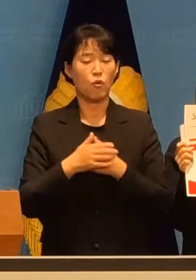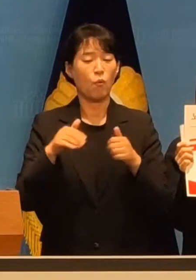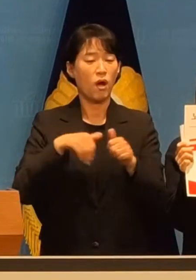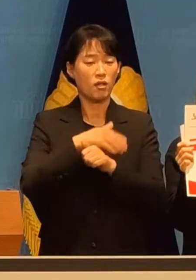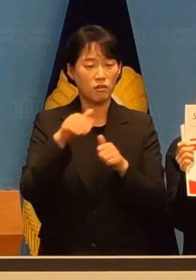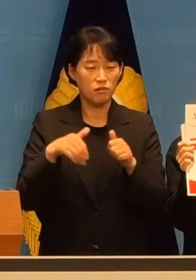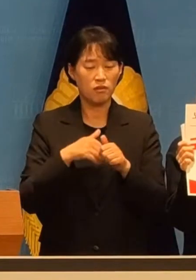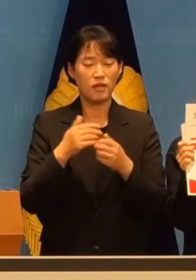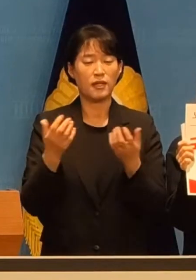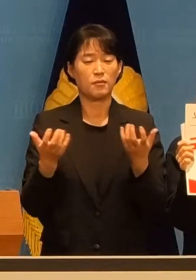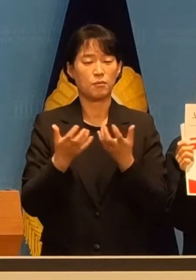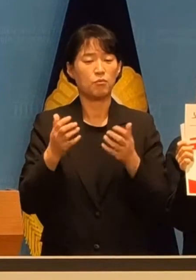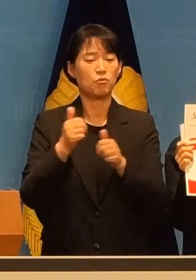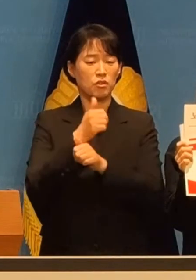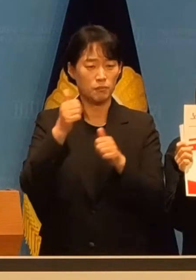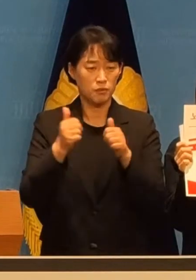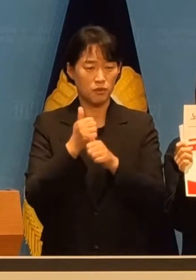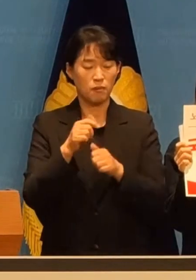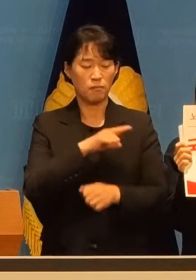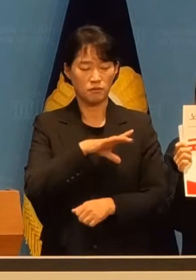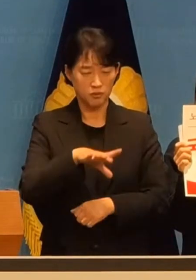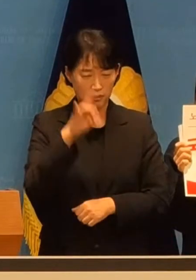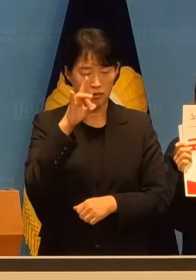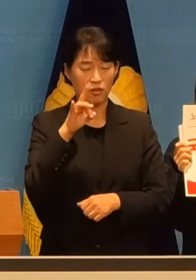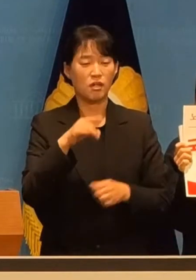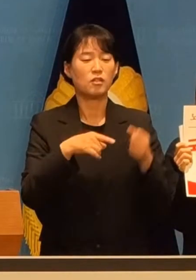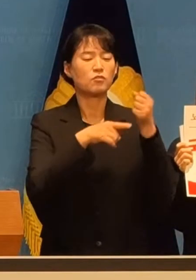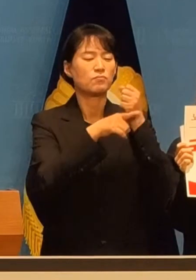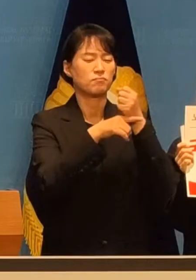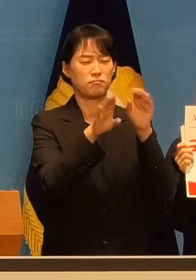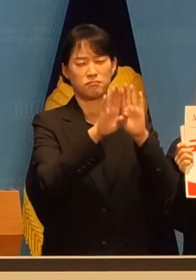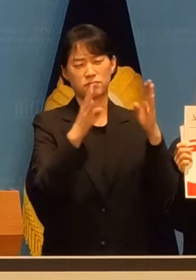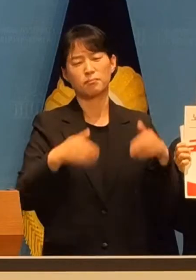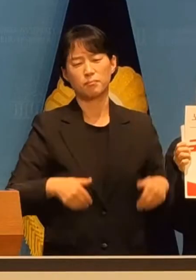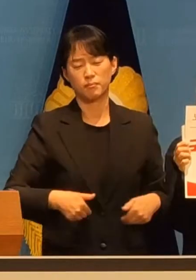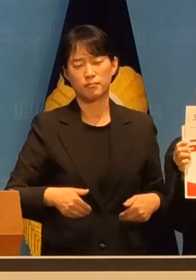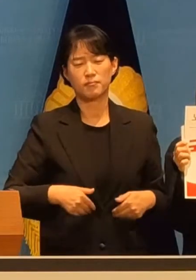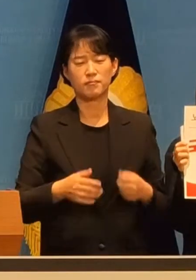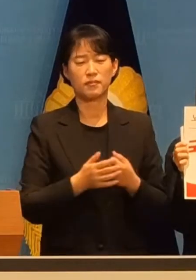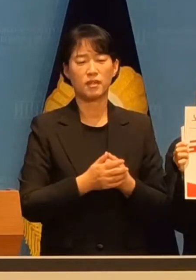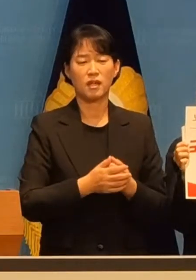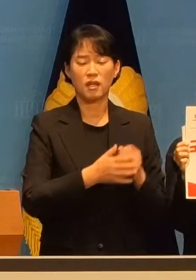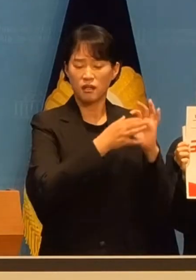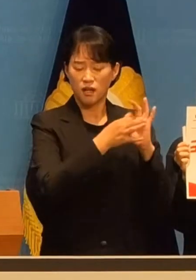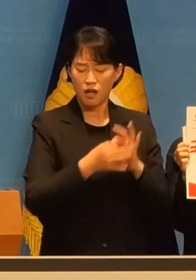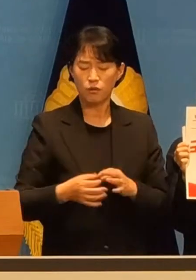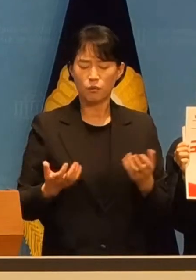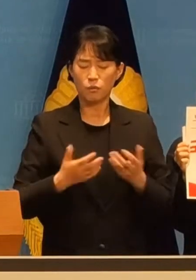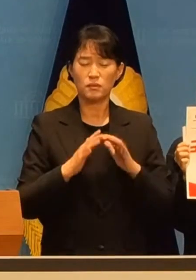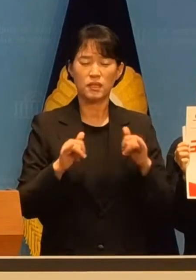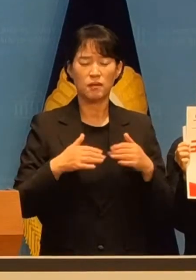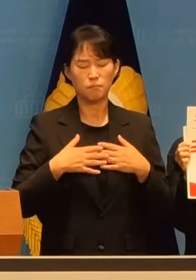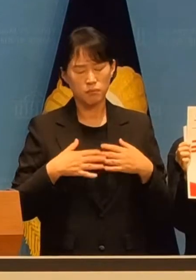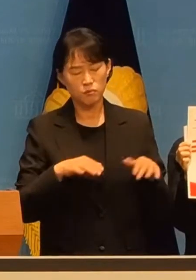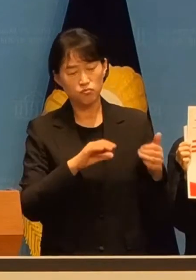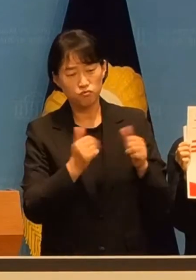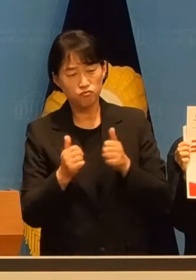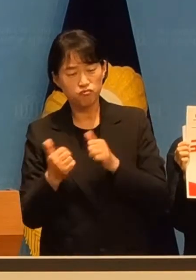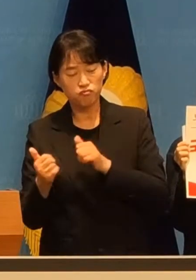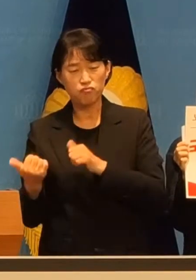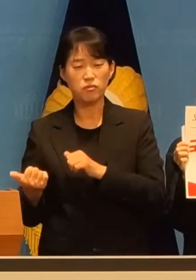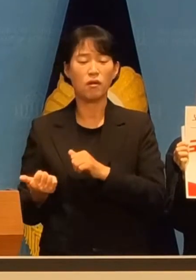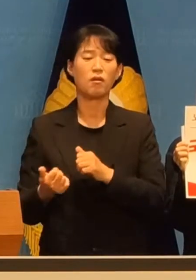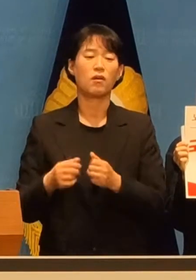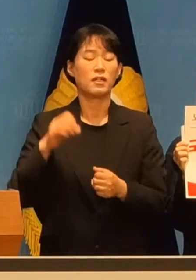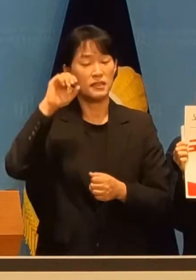기후에너지환경노동위원회부터 시급히 쿠팡 청문회를 개최해야 합니다. 쿠팡 노동자의 연속적인 가로사 사태와 편법적인 연속적